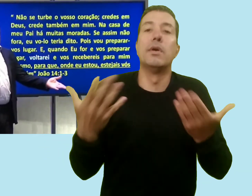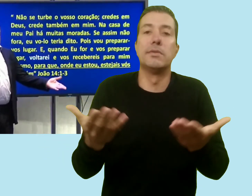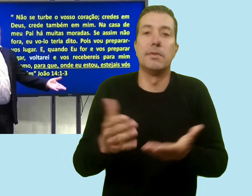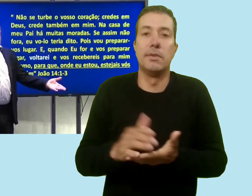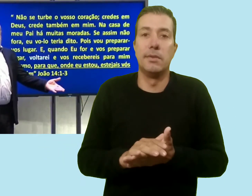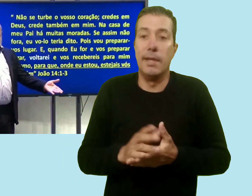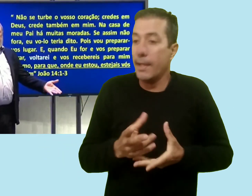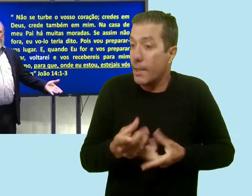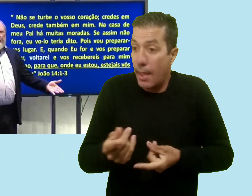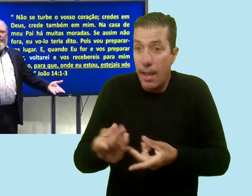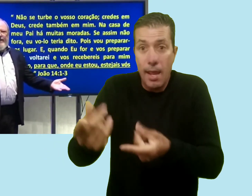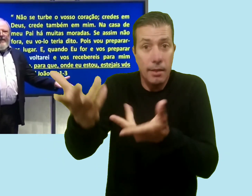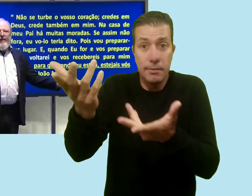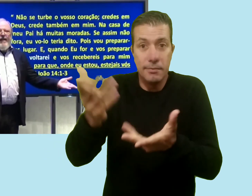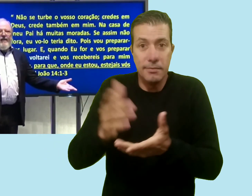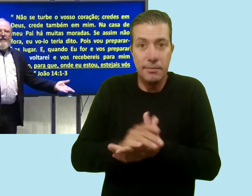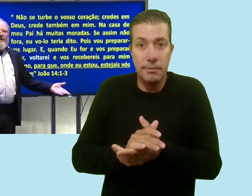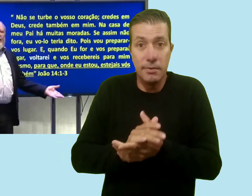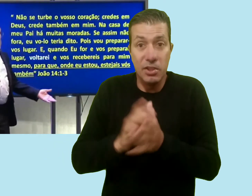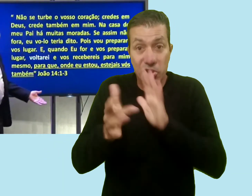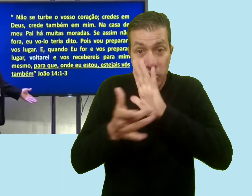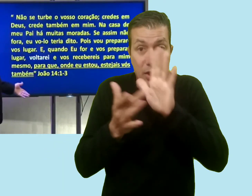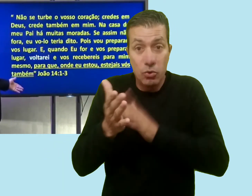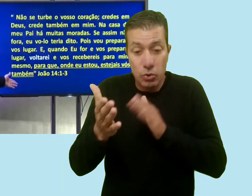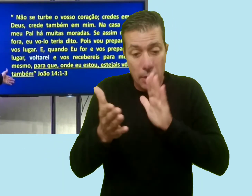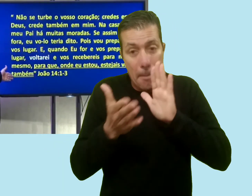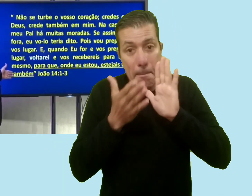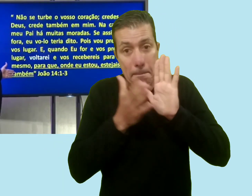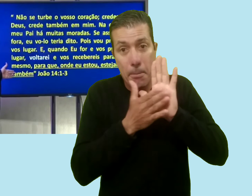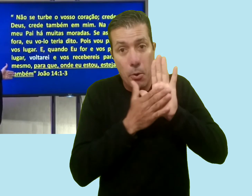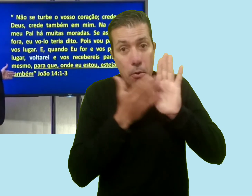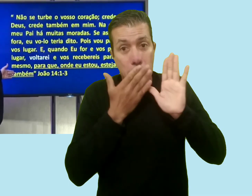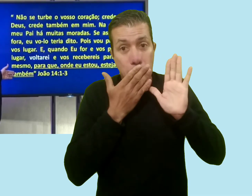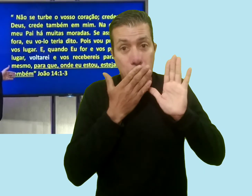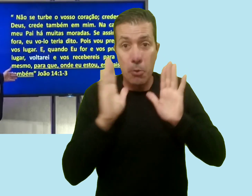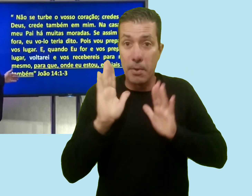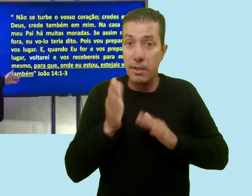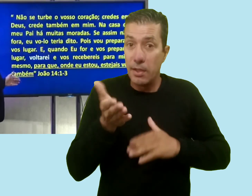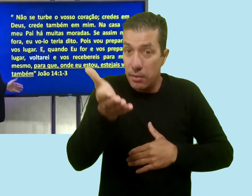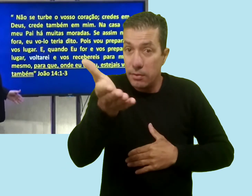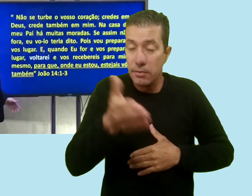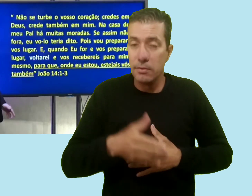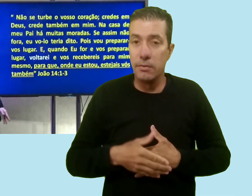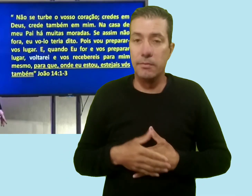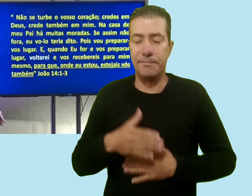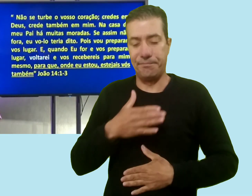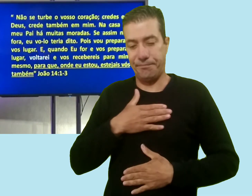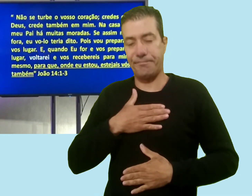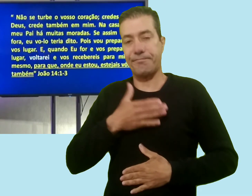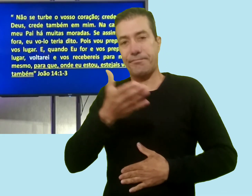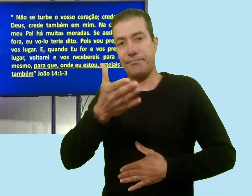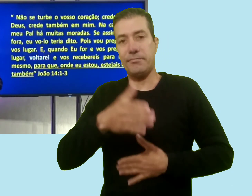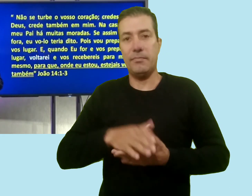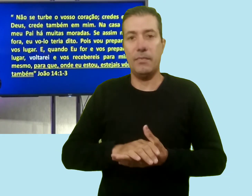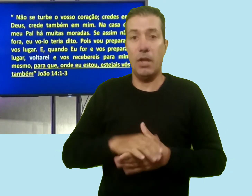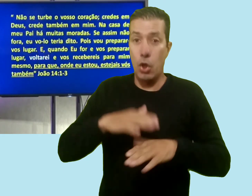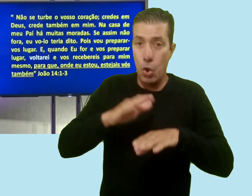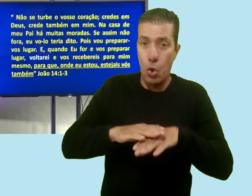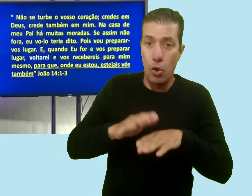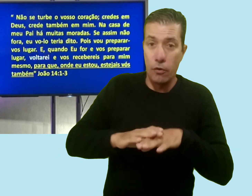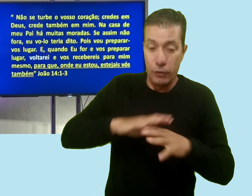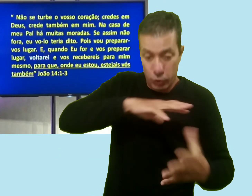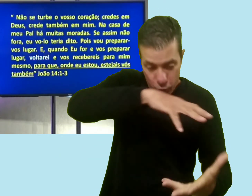tempo? Pela eternidade. Jesus está prometendo isso aqui. Ele está dizendo assim: olha,